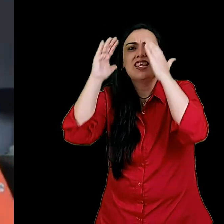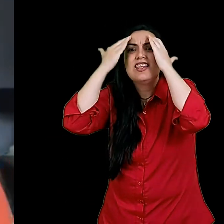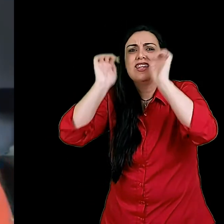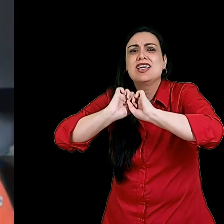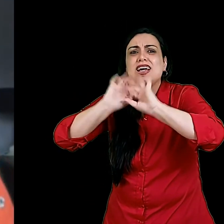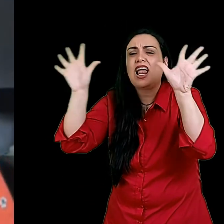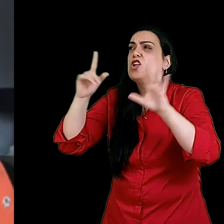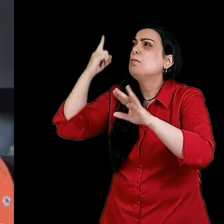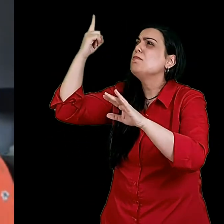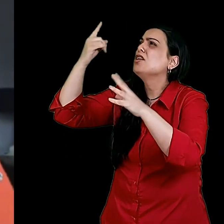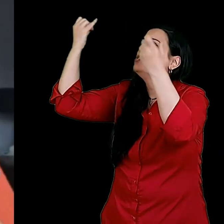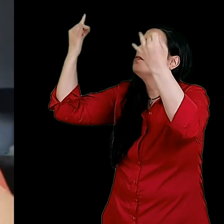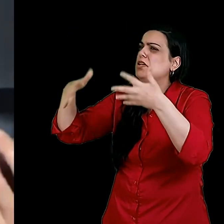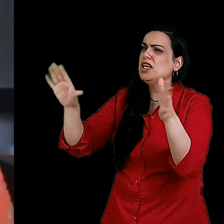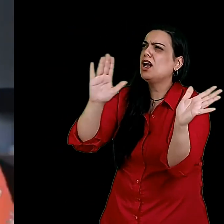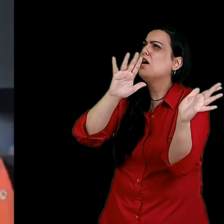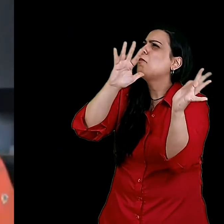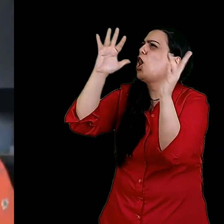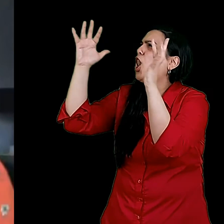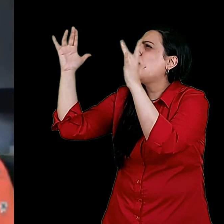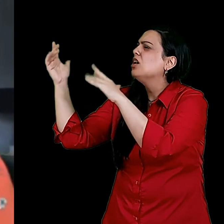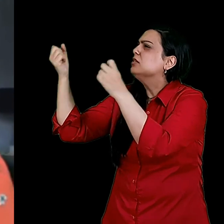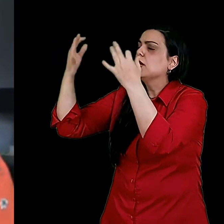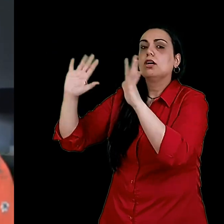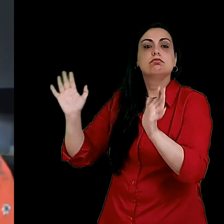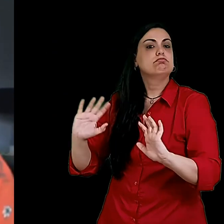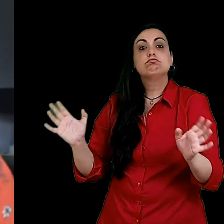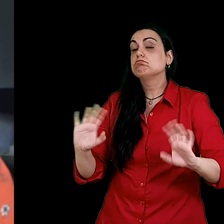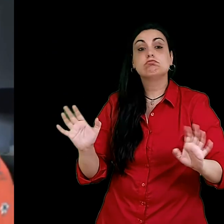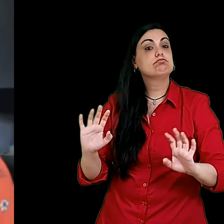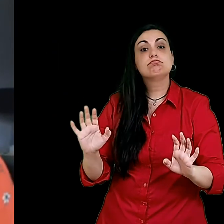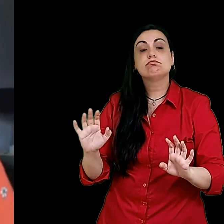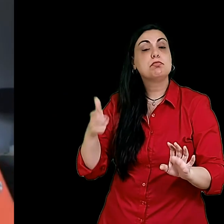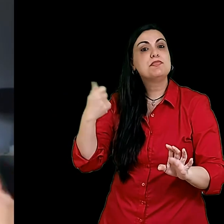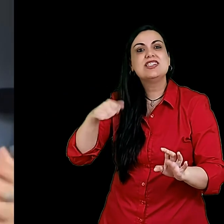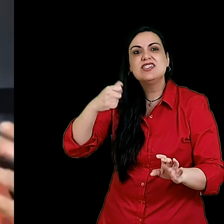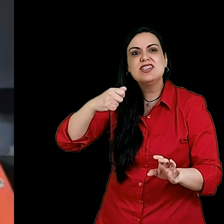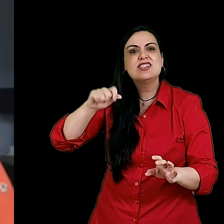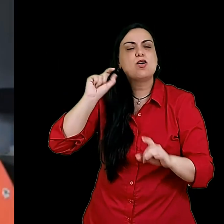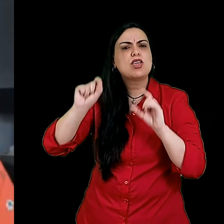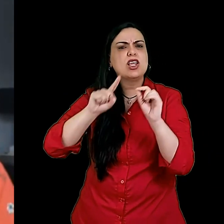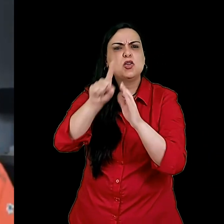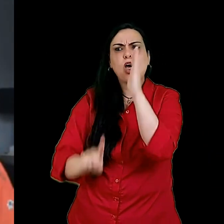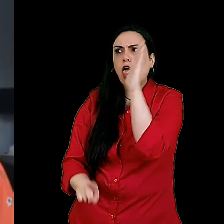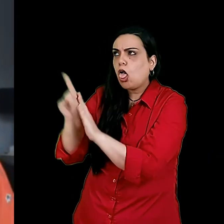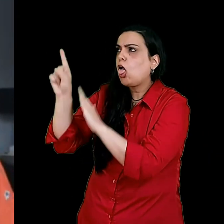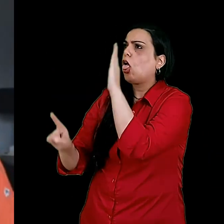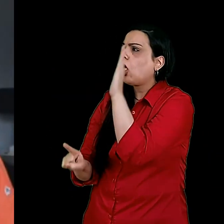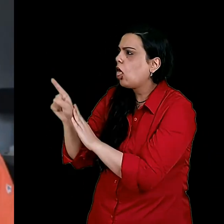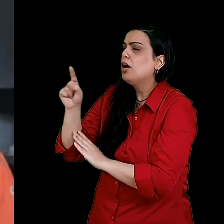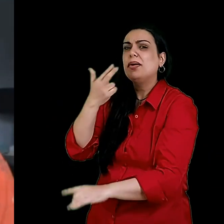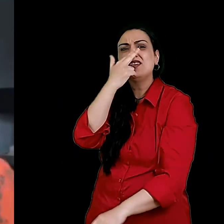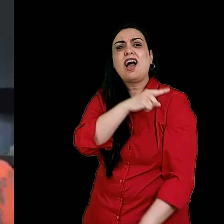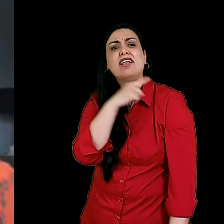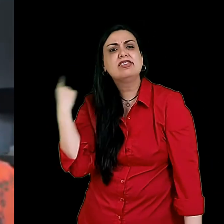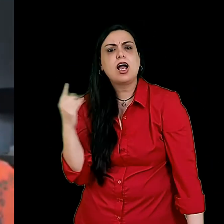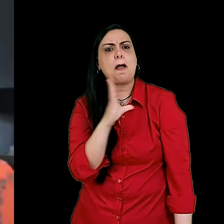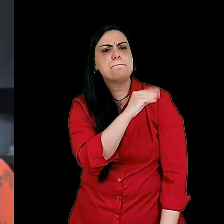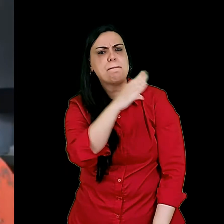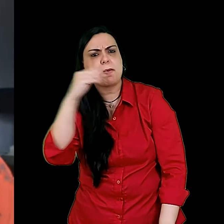e questionar alguém que está tentando compreender o que está acontecendo dentro do chamado. Porém, essa hesitação,